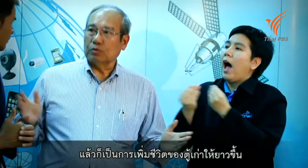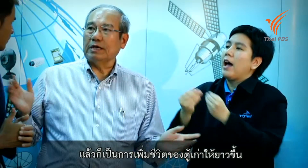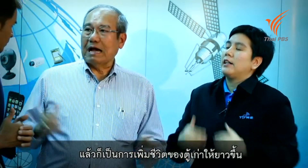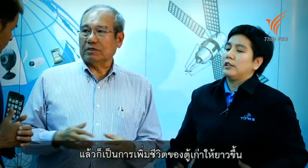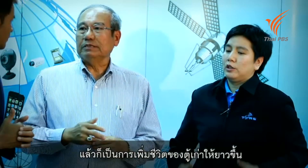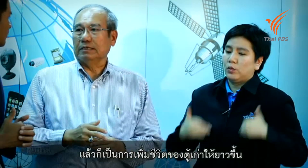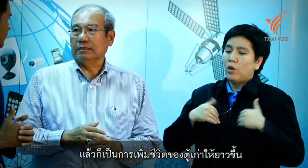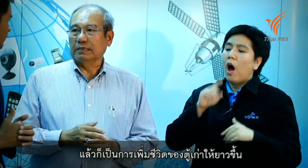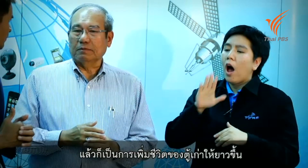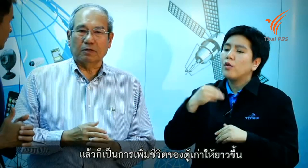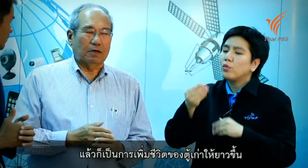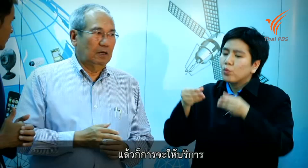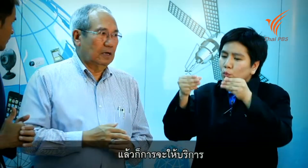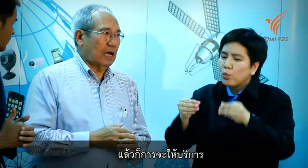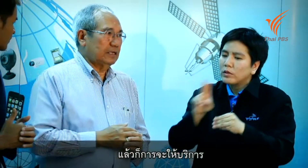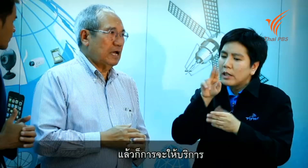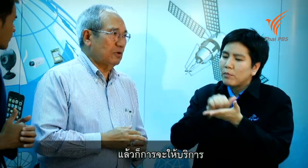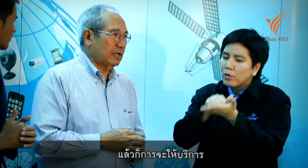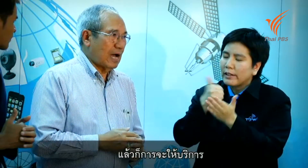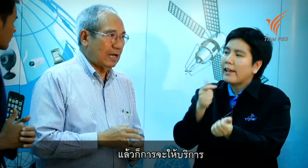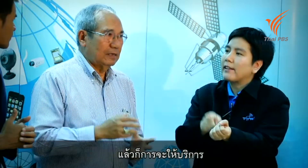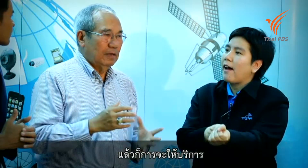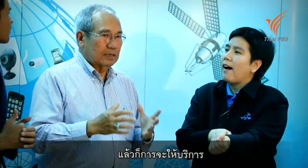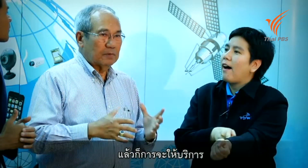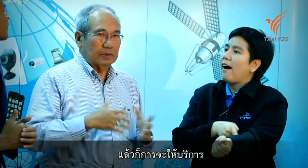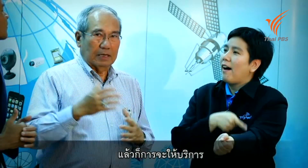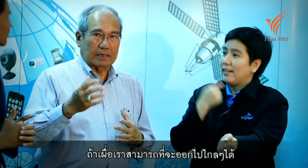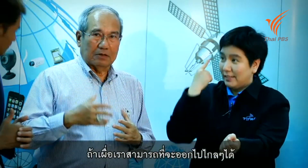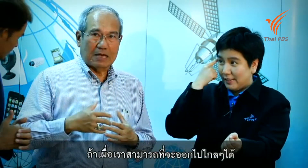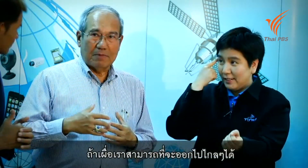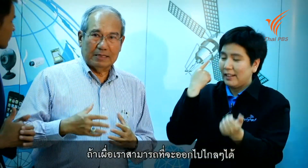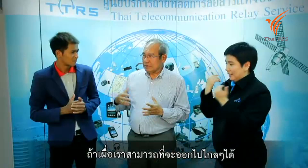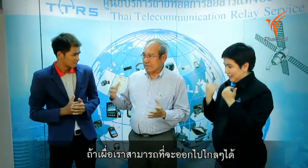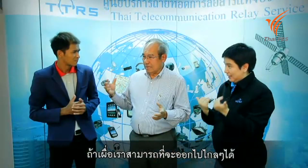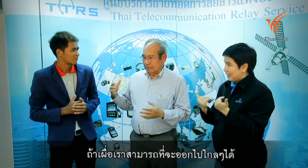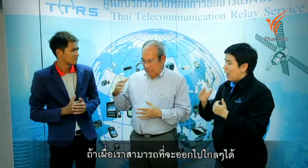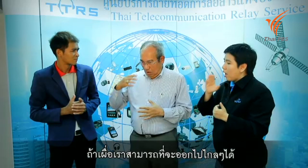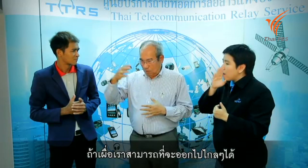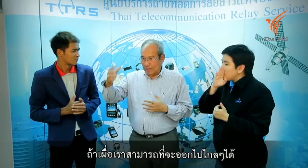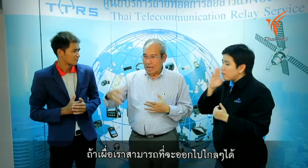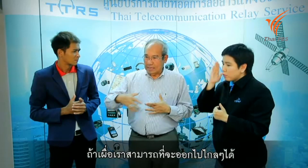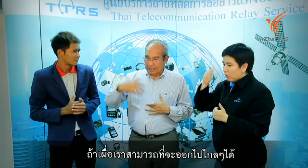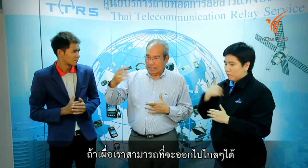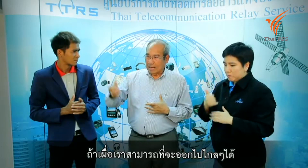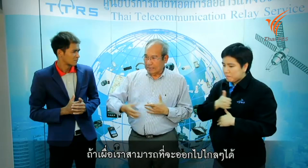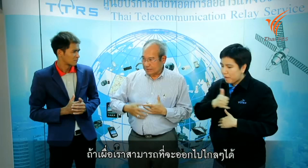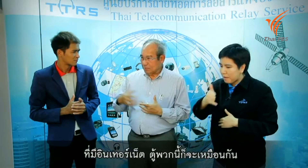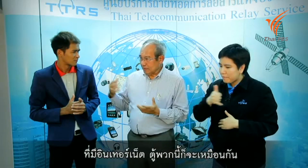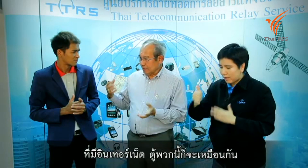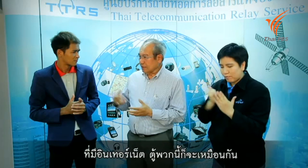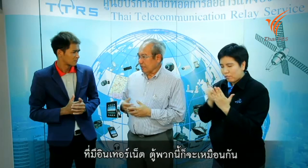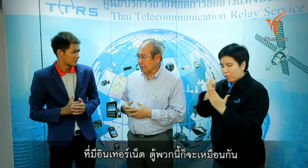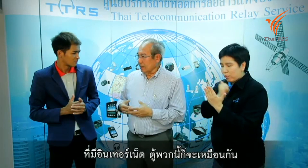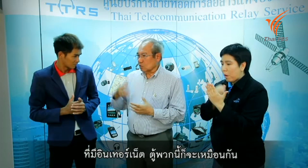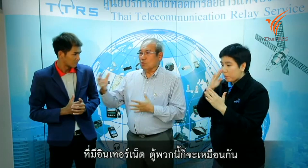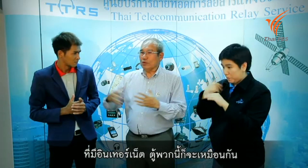ตู้ให้ยาวขึ้นนะครับแล้วก็การจะให้บริการถ้าเผื่อเราสามารถที่จะออกไปได้ไกลๆที่มี